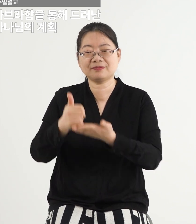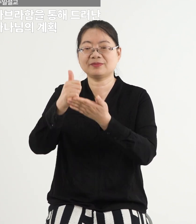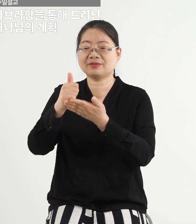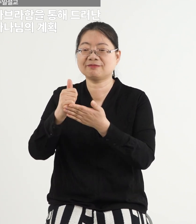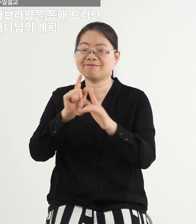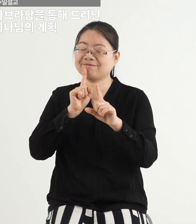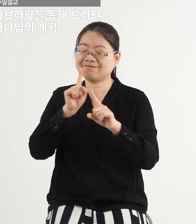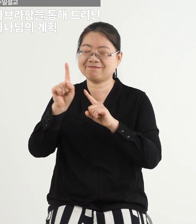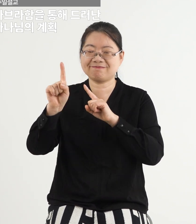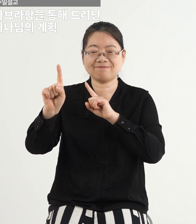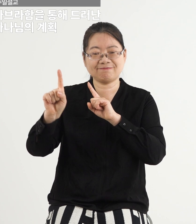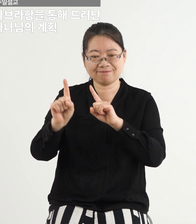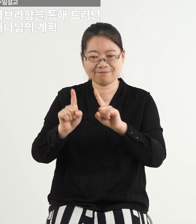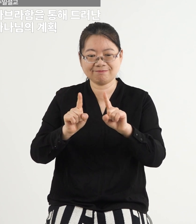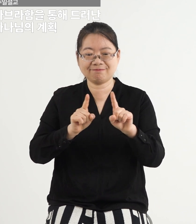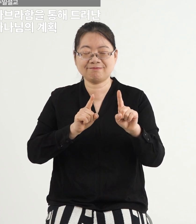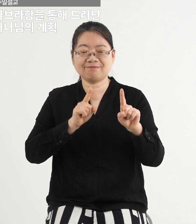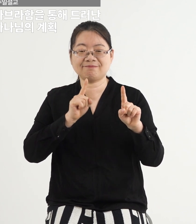주님